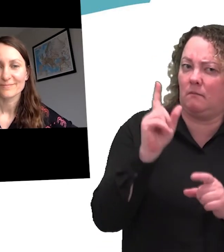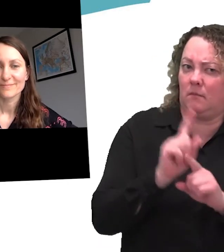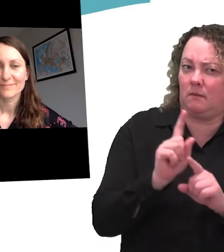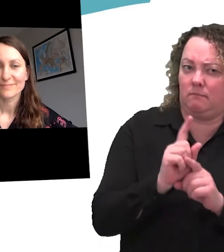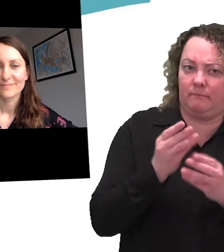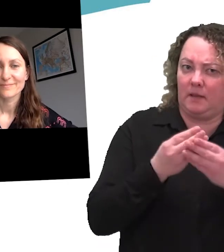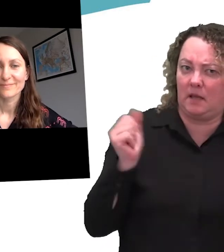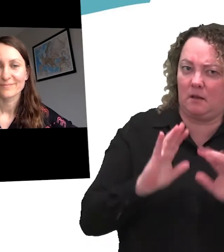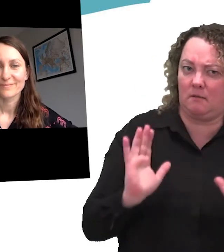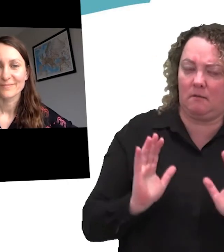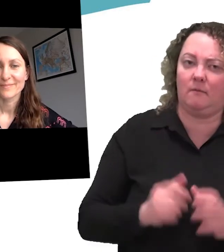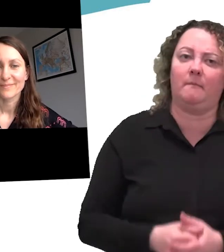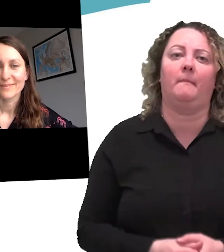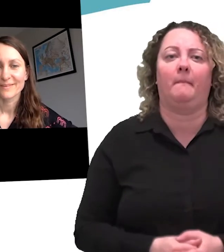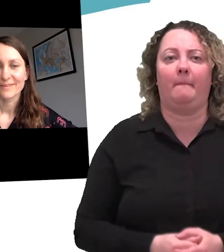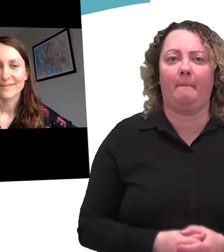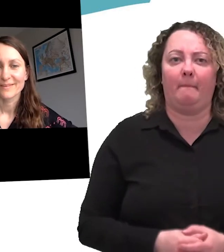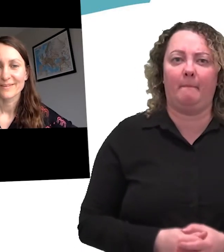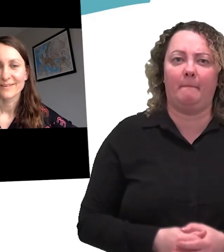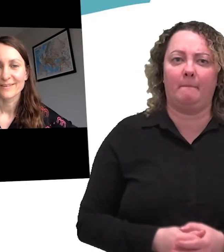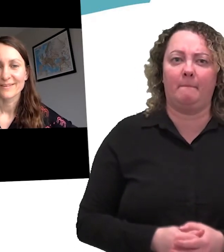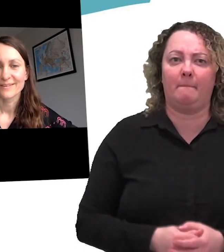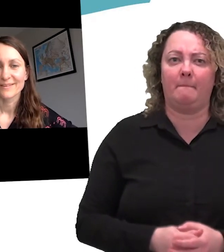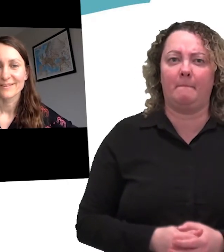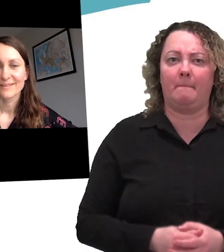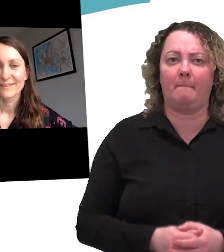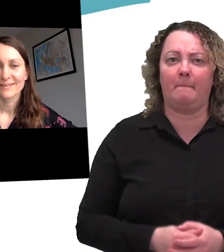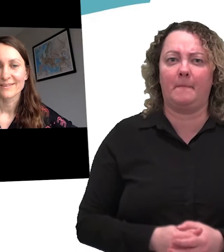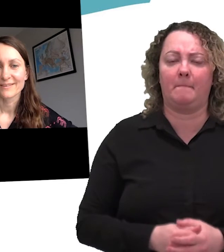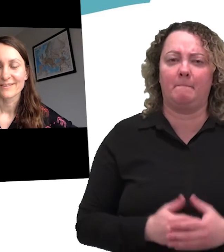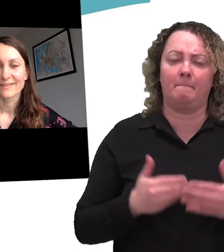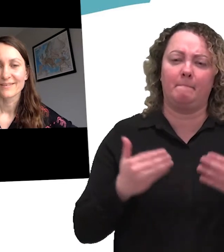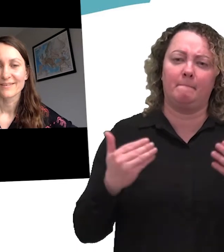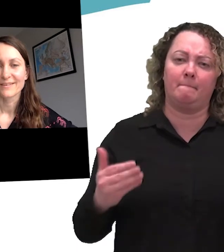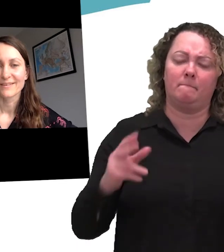kaip skrudintuvai, kaip tas daiktas vadinasi,